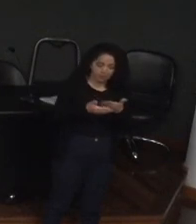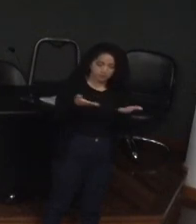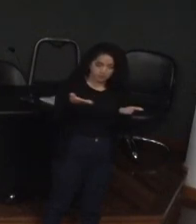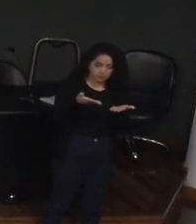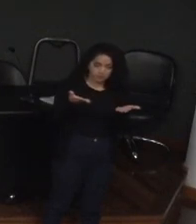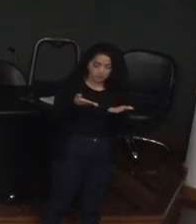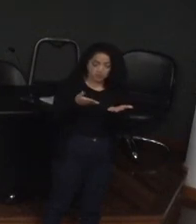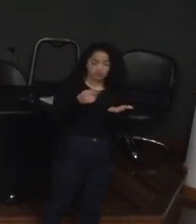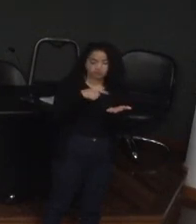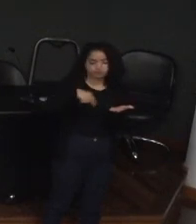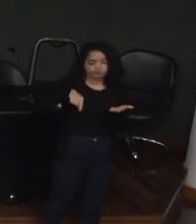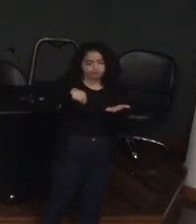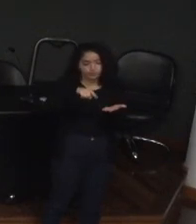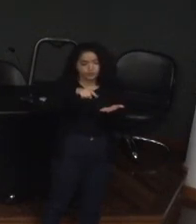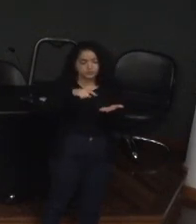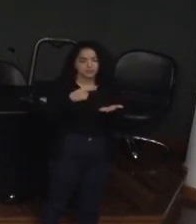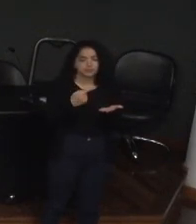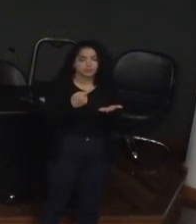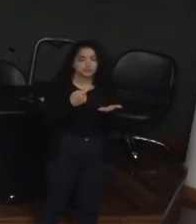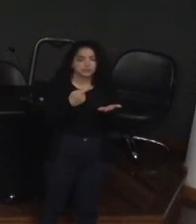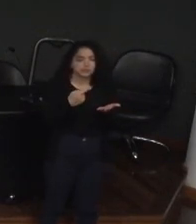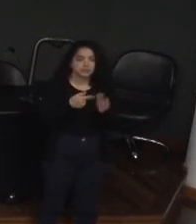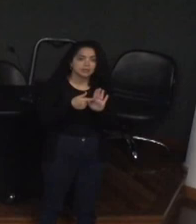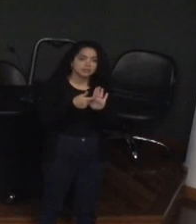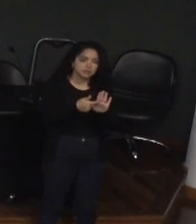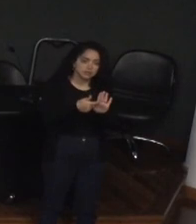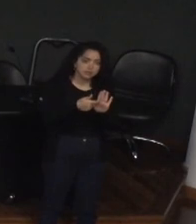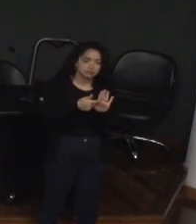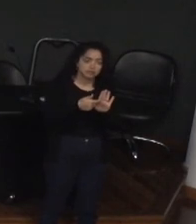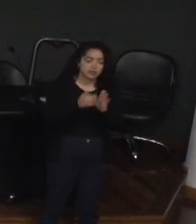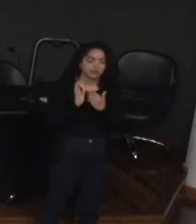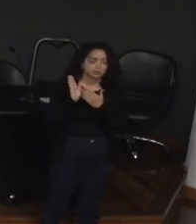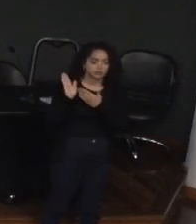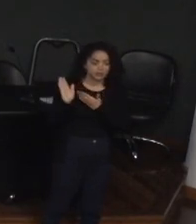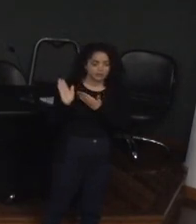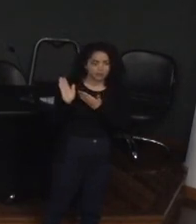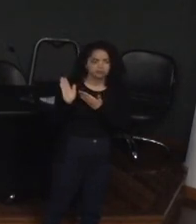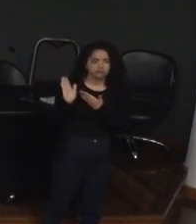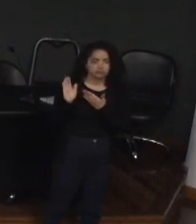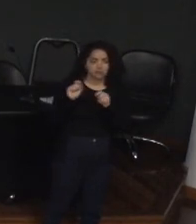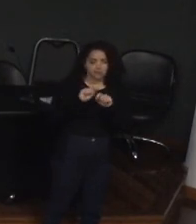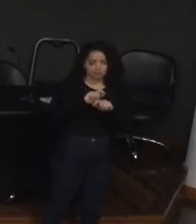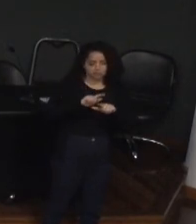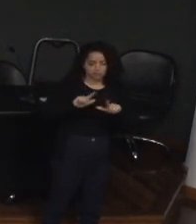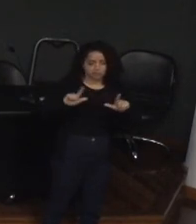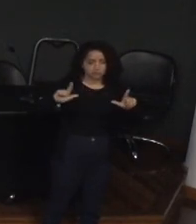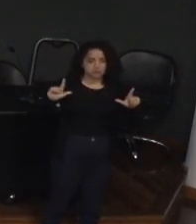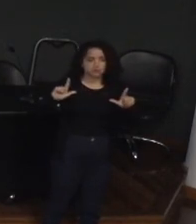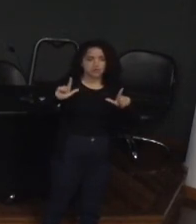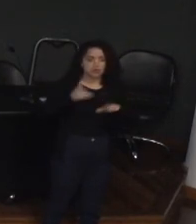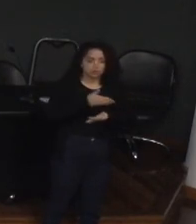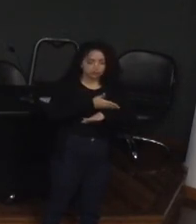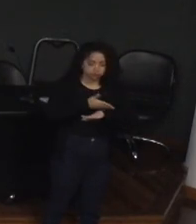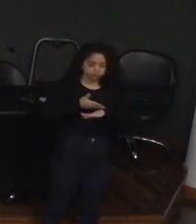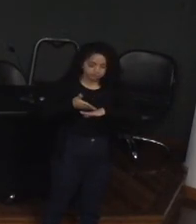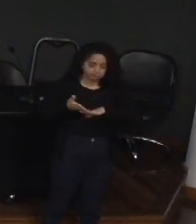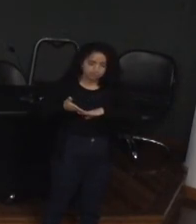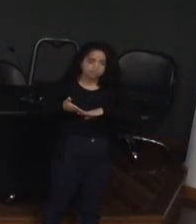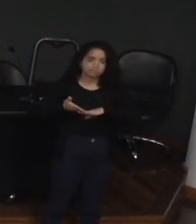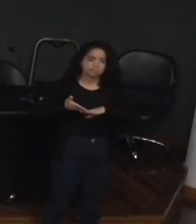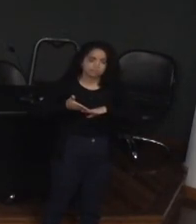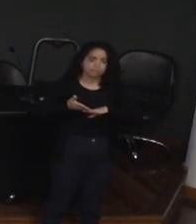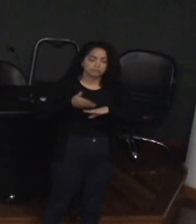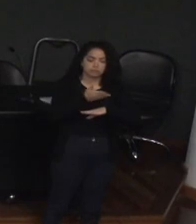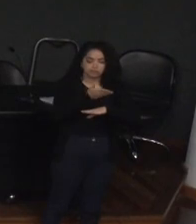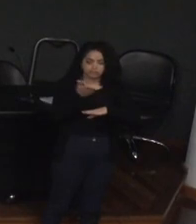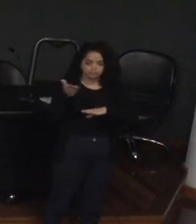pessoal, vocês têm isso aqui com vocês, que está em branco. O que eu quero? ID aqui